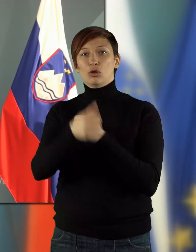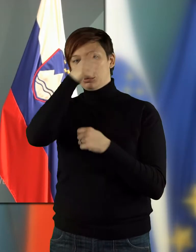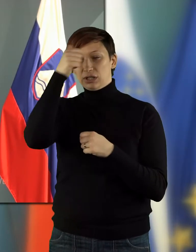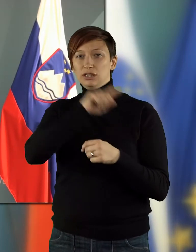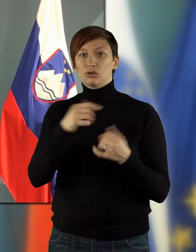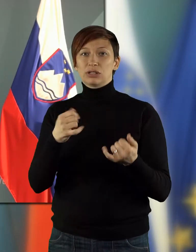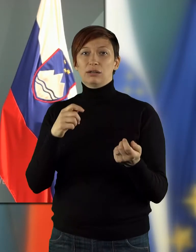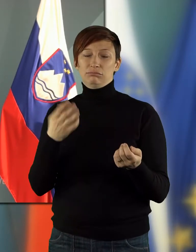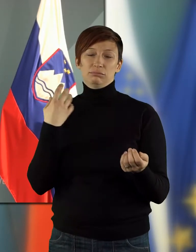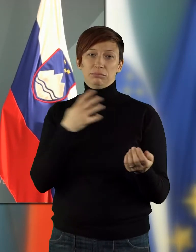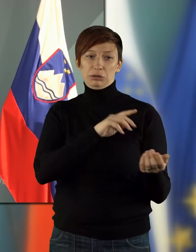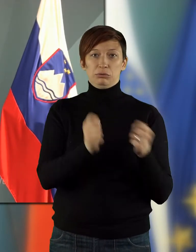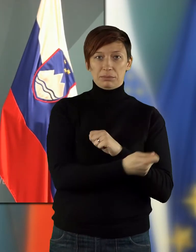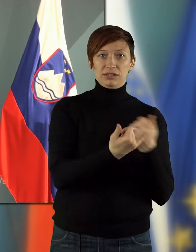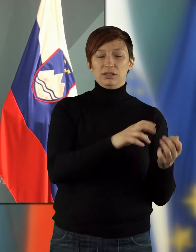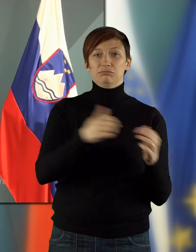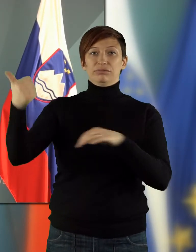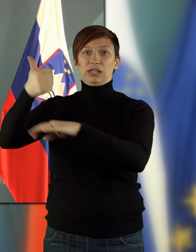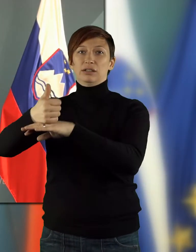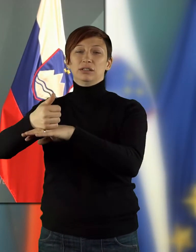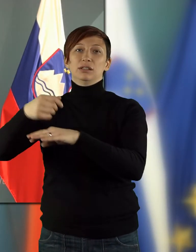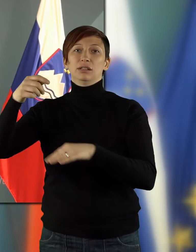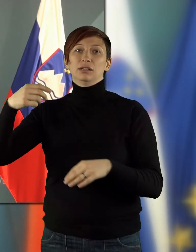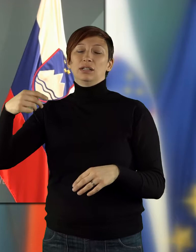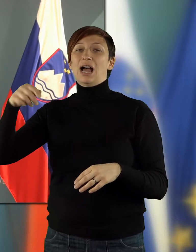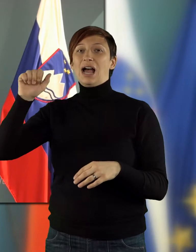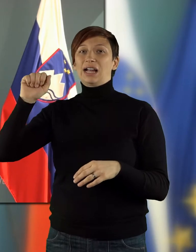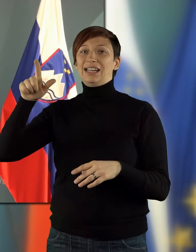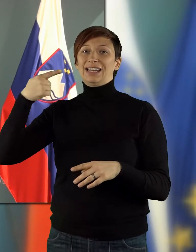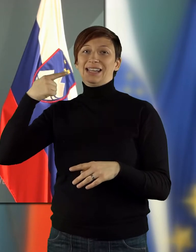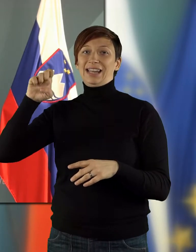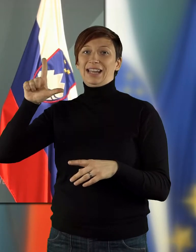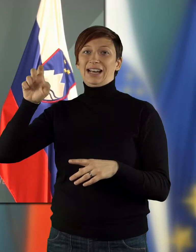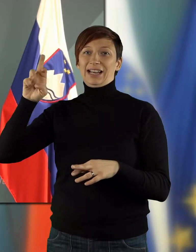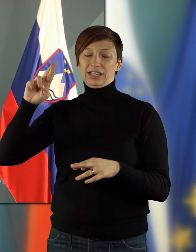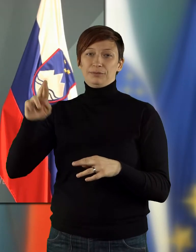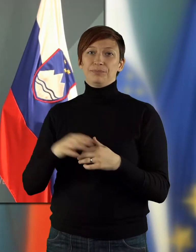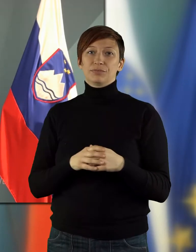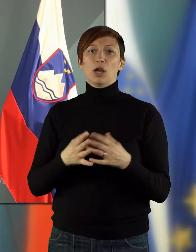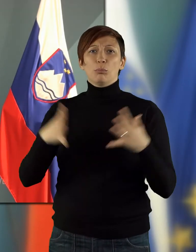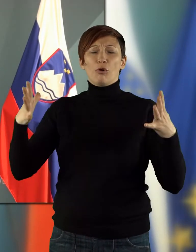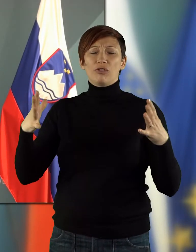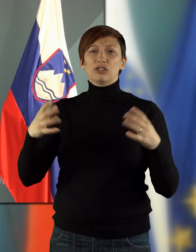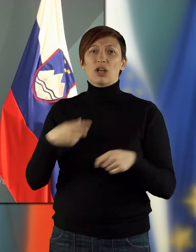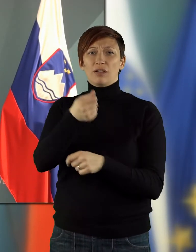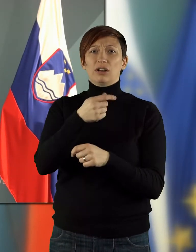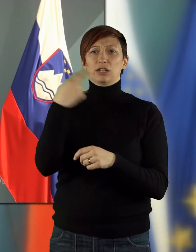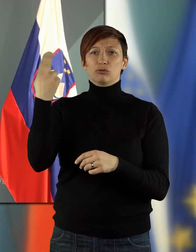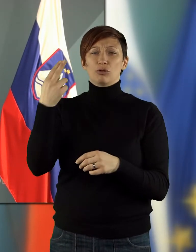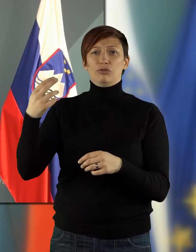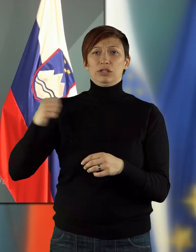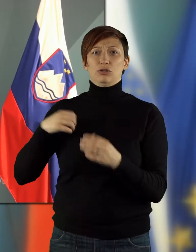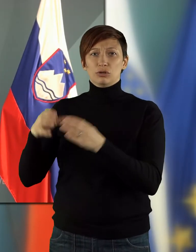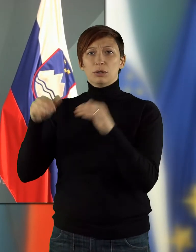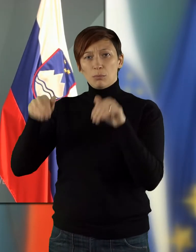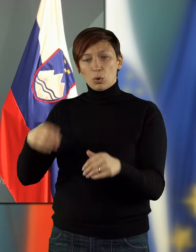novega načelnika imenovala dosedanjega namestnika, generalmajorja Alana Gedarja. Povečanje vlaganja v Slovensko vojsko